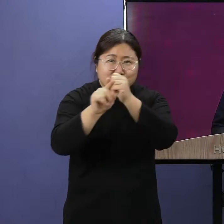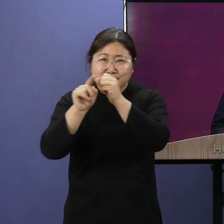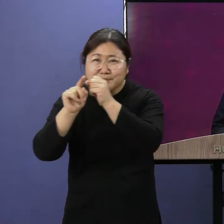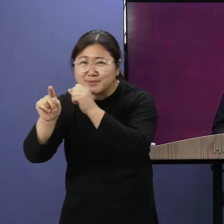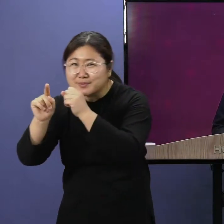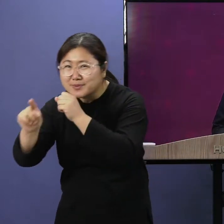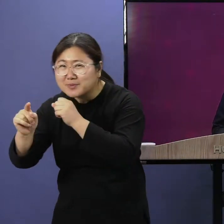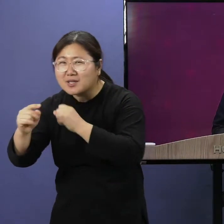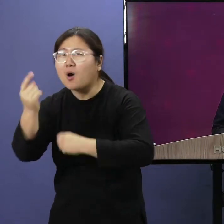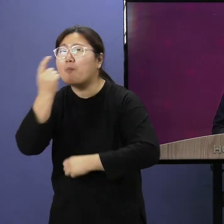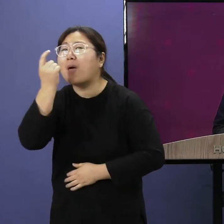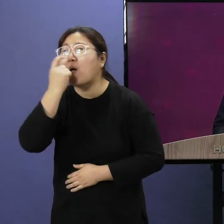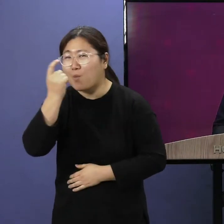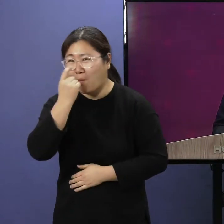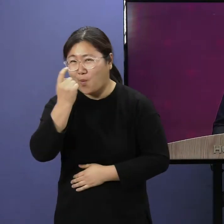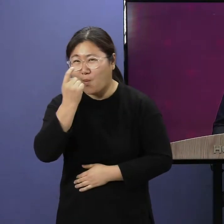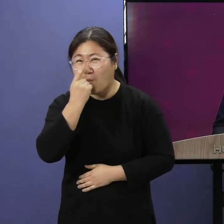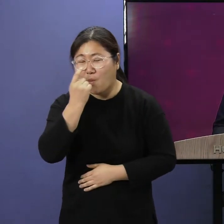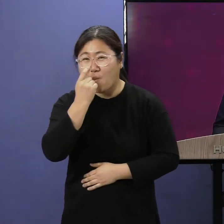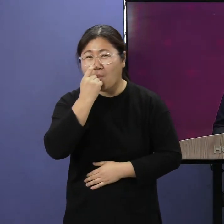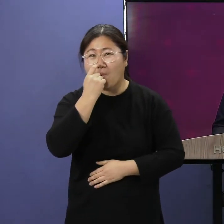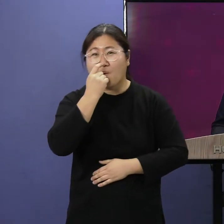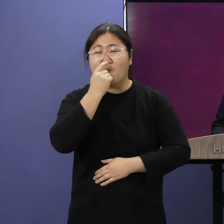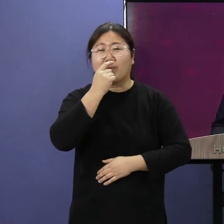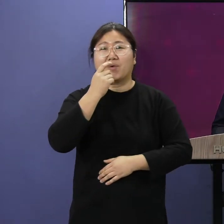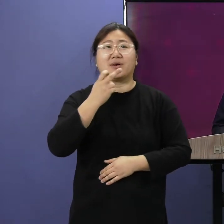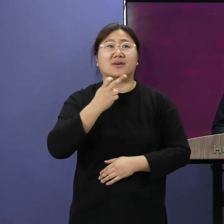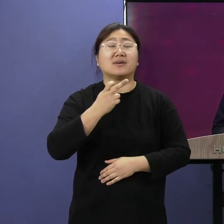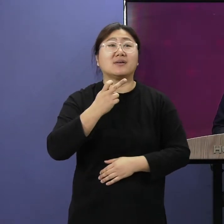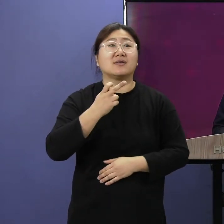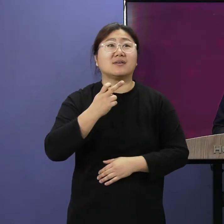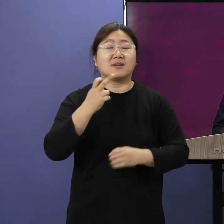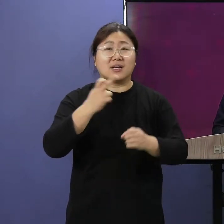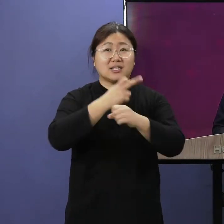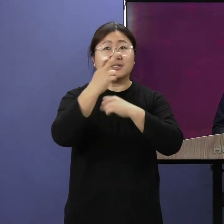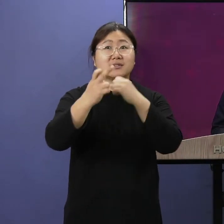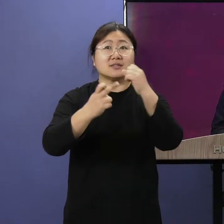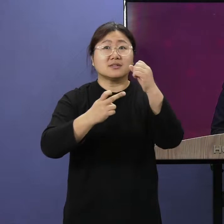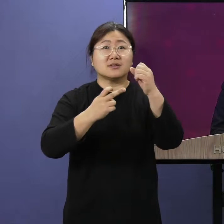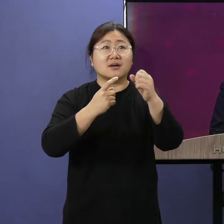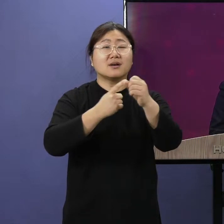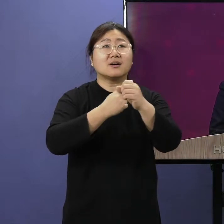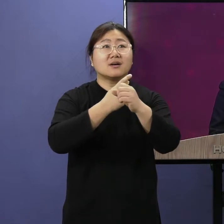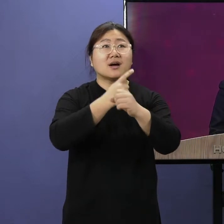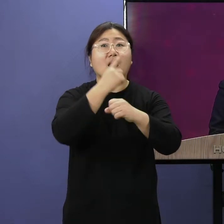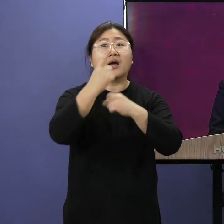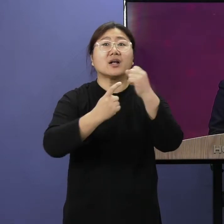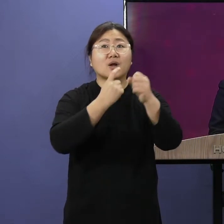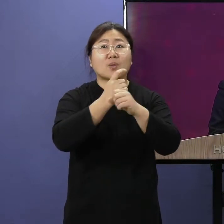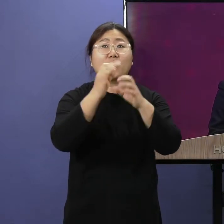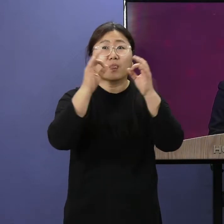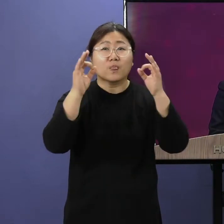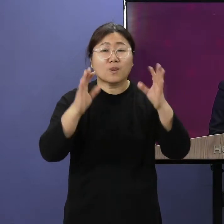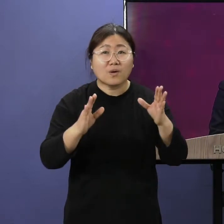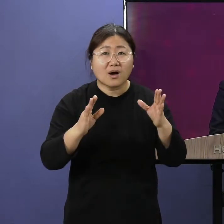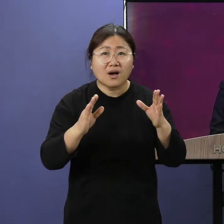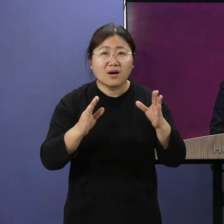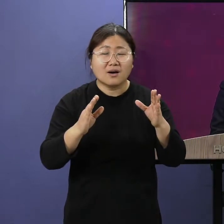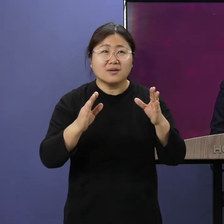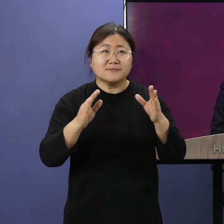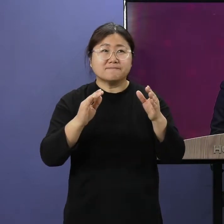동안 초등 1부에서 교육 전도사로 섬겼습니다. 그리고 군대를 가고 결혼도